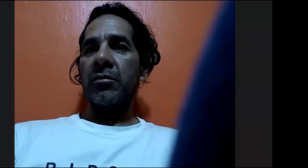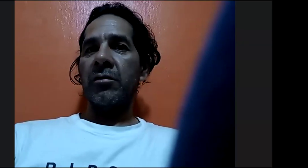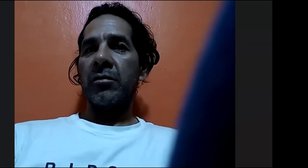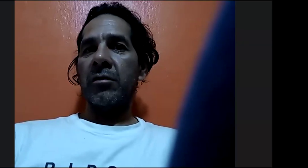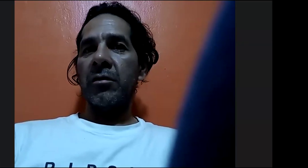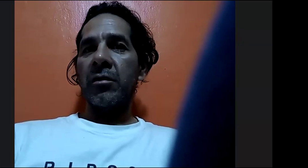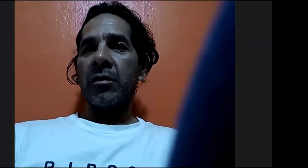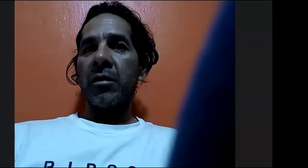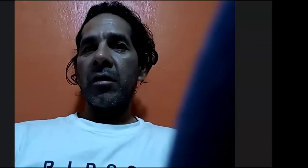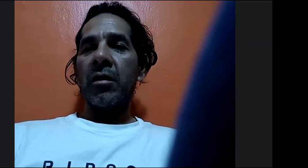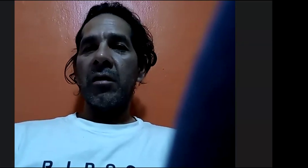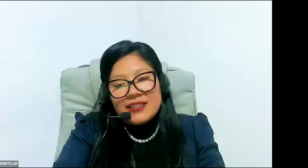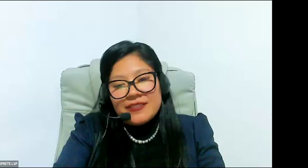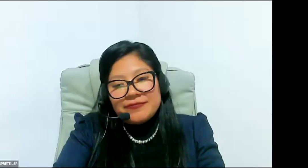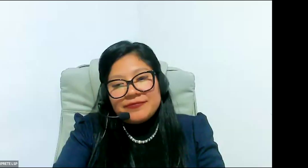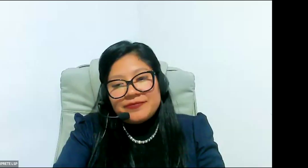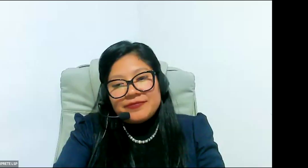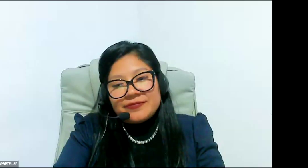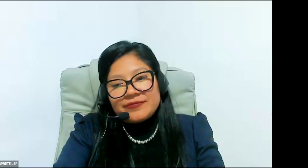quitos siguiente